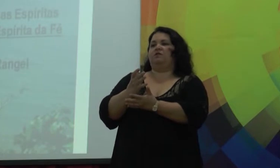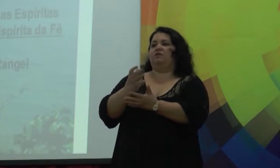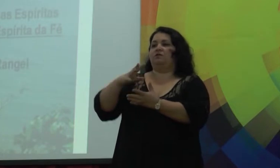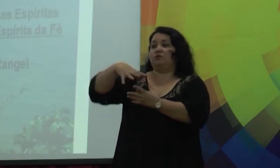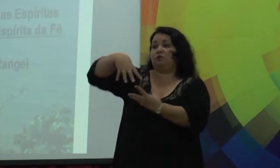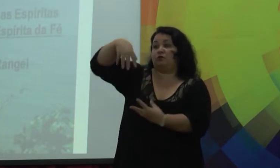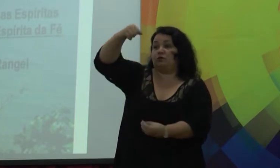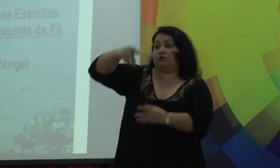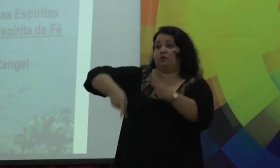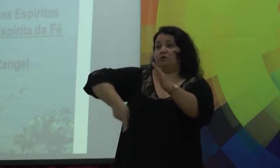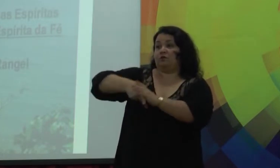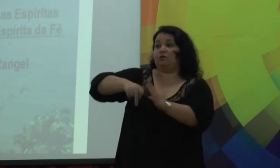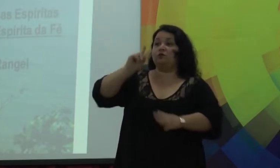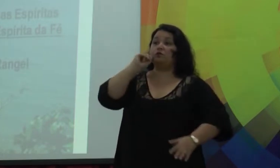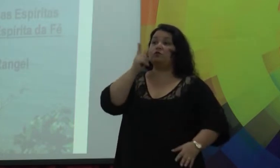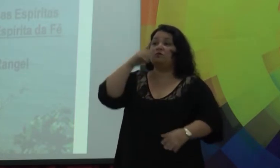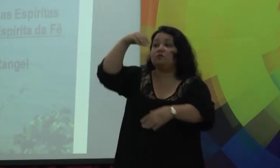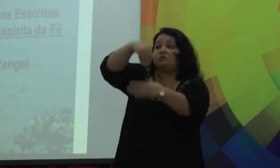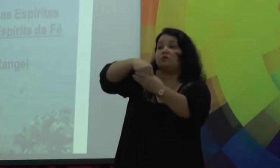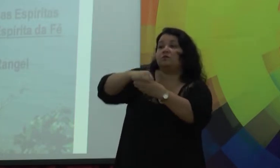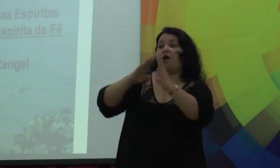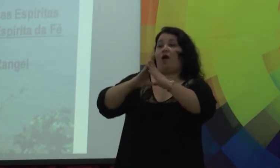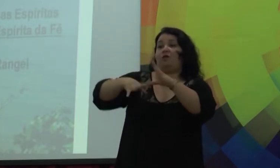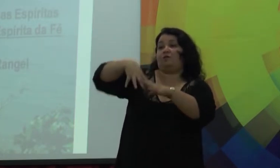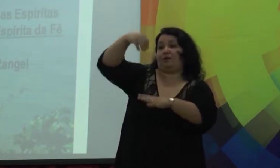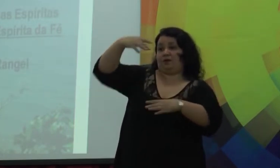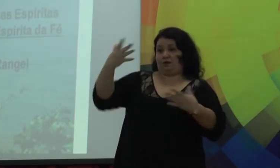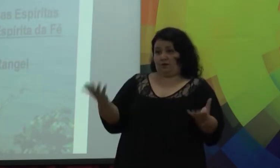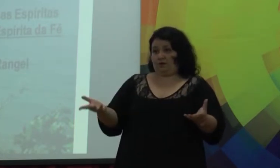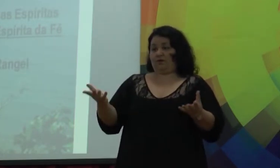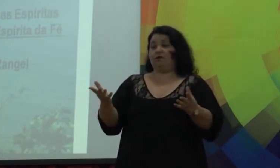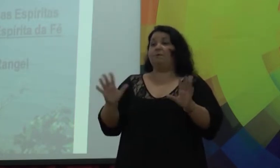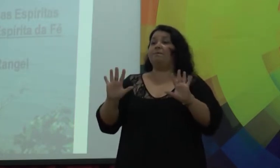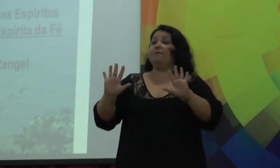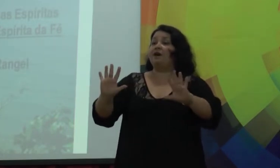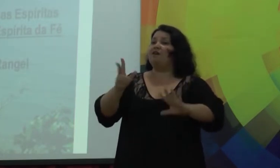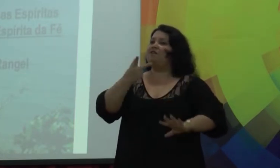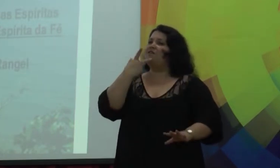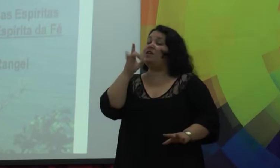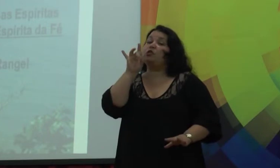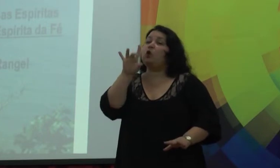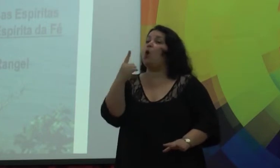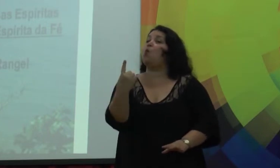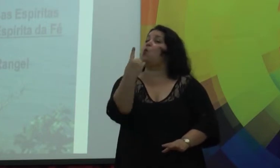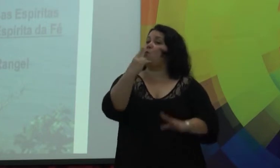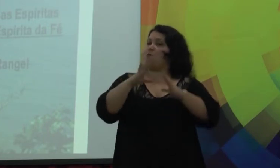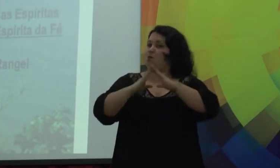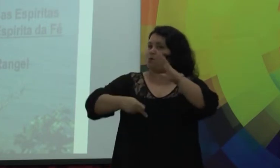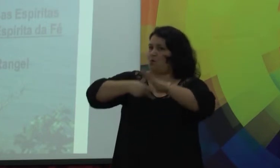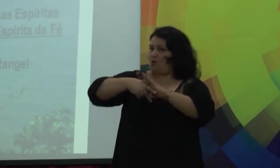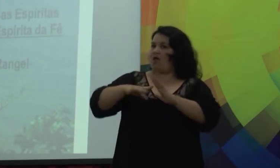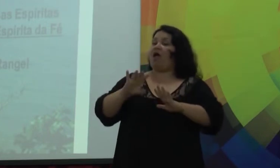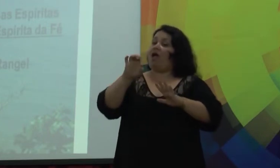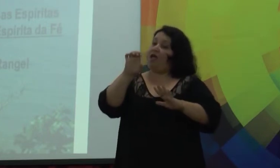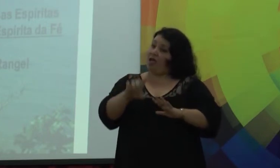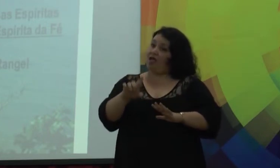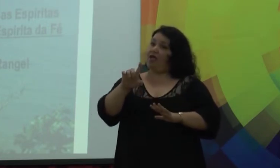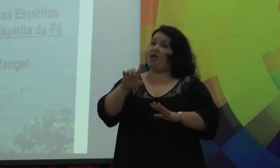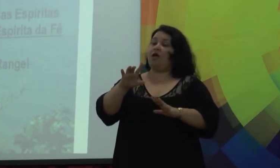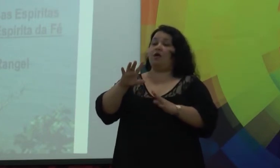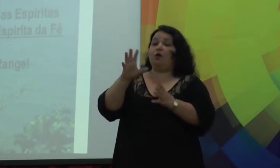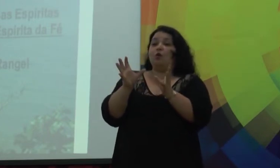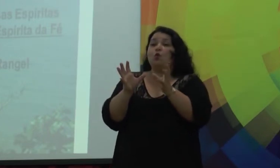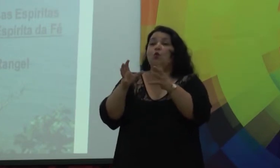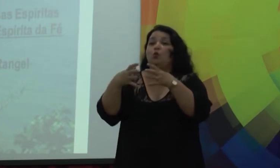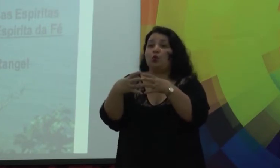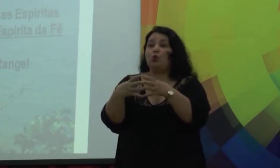nas casas espíritas. Porém, eu só vou falar de uma casa espírita, que é o Grupo Espírita